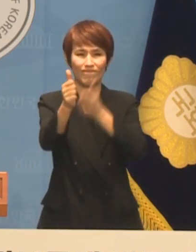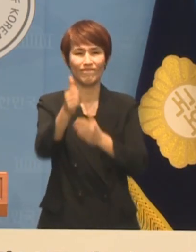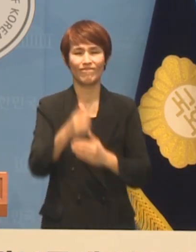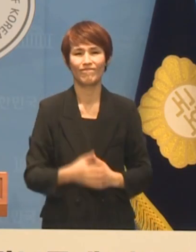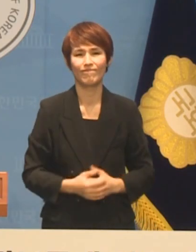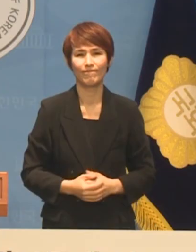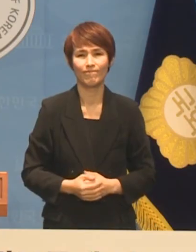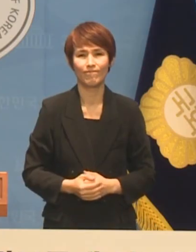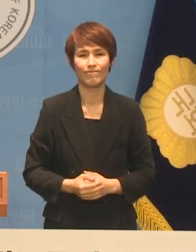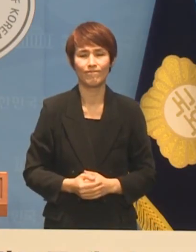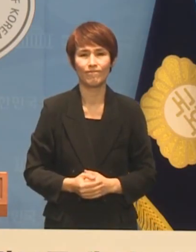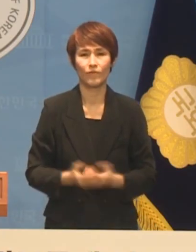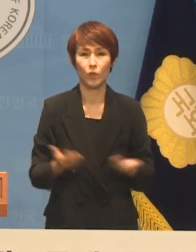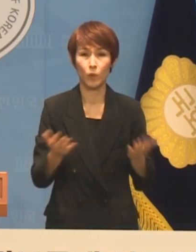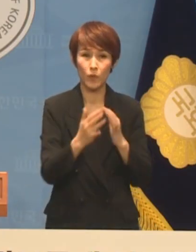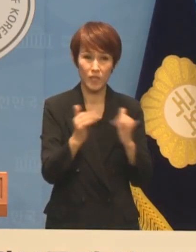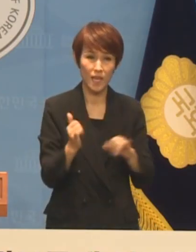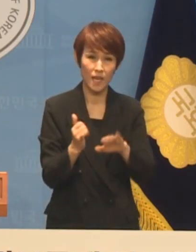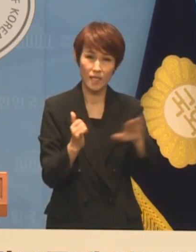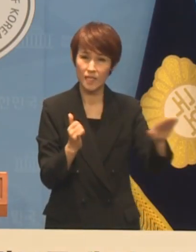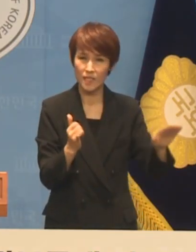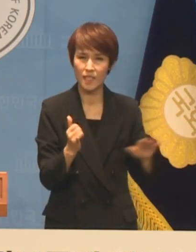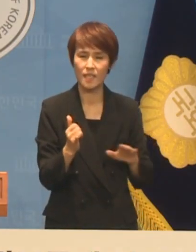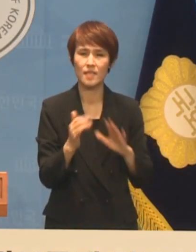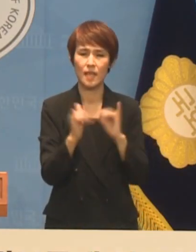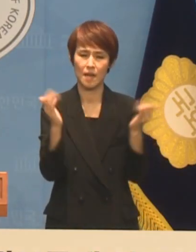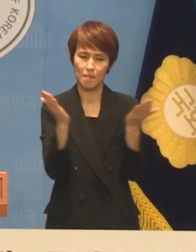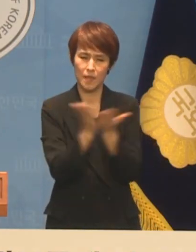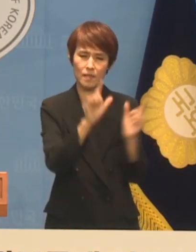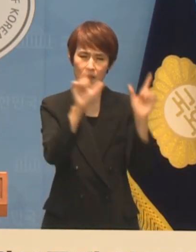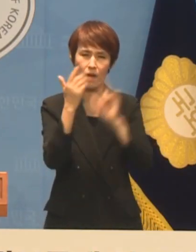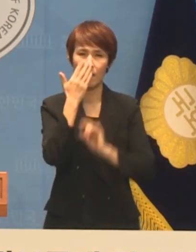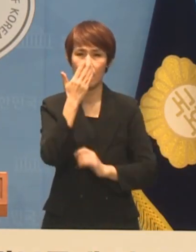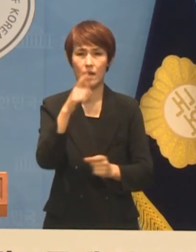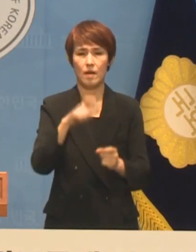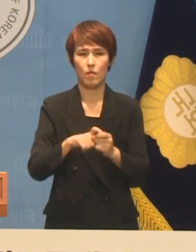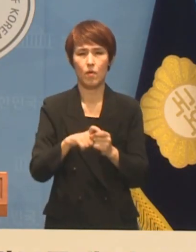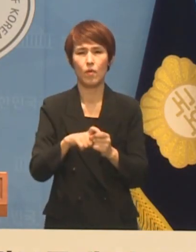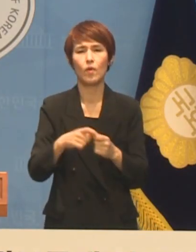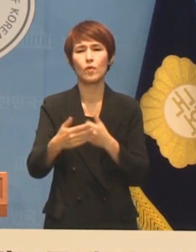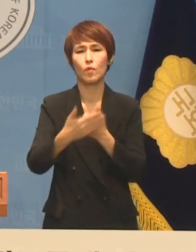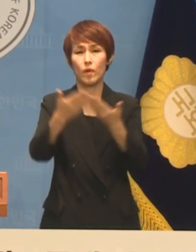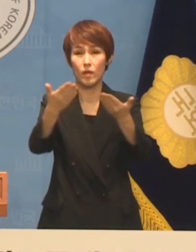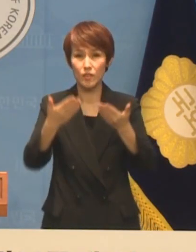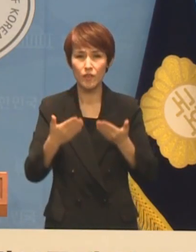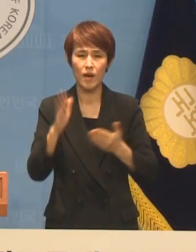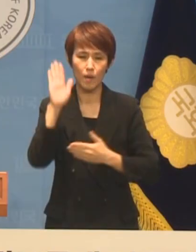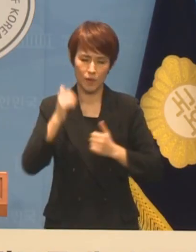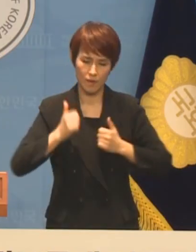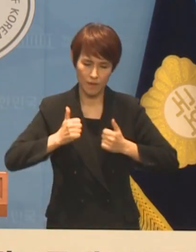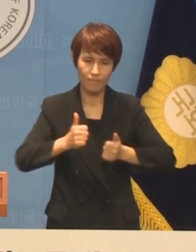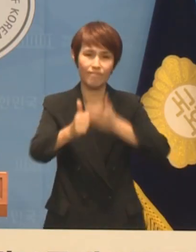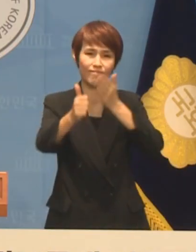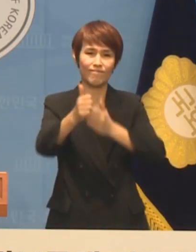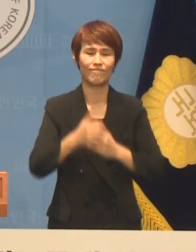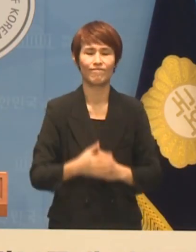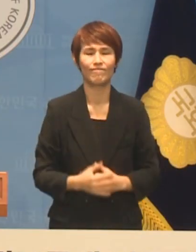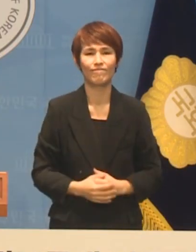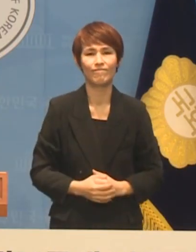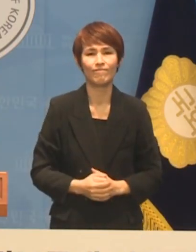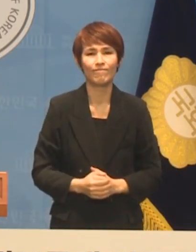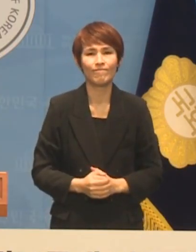부탁드립니다. 노동자들이 적어도 사람답게 살 수 있도록 보장을 위해 앞으로도 매진해 주시길